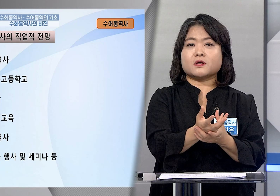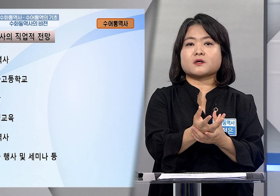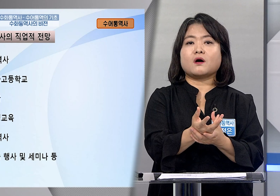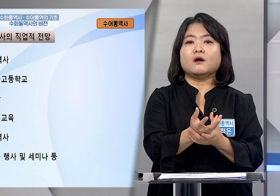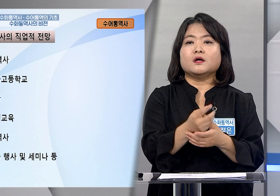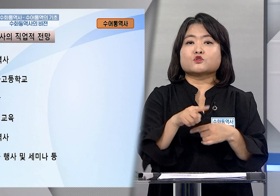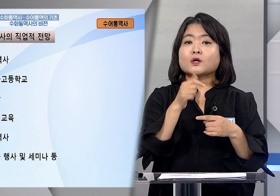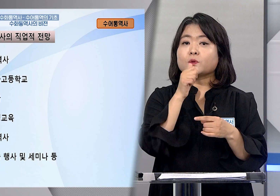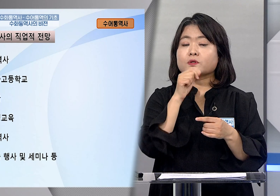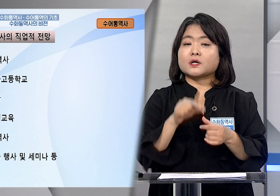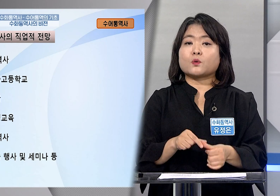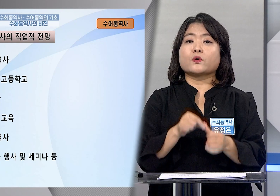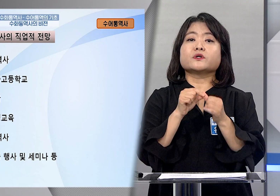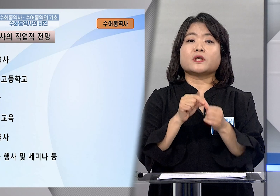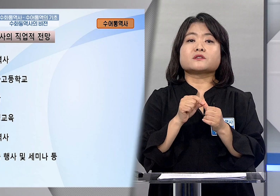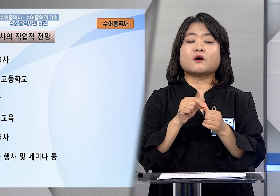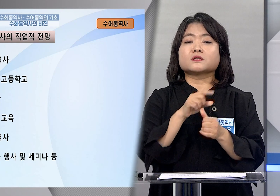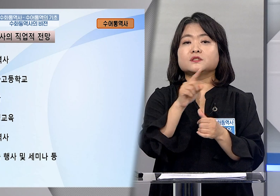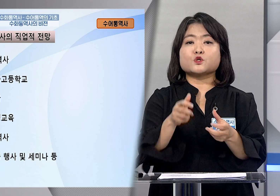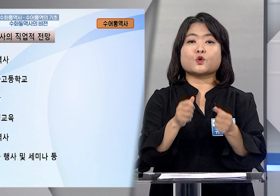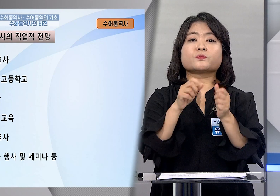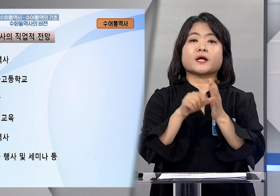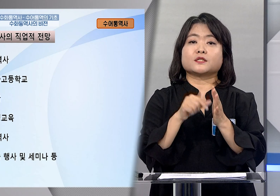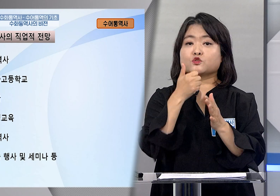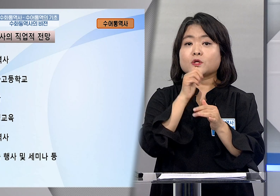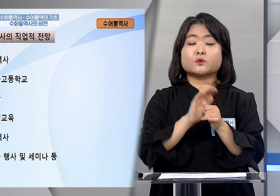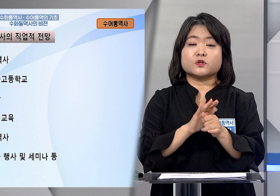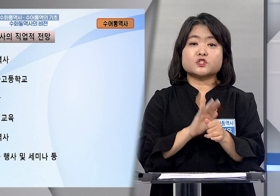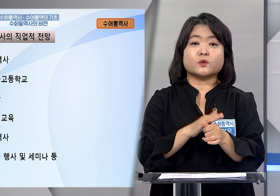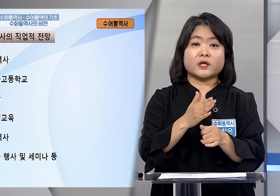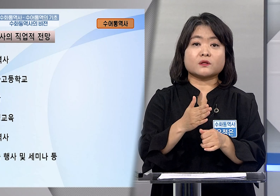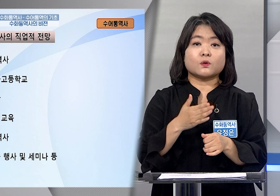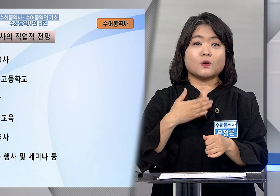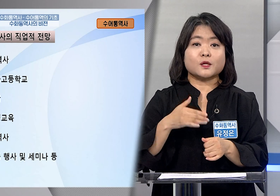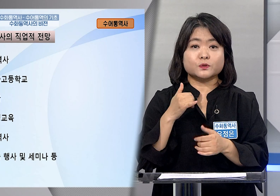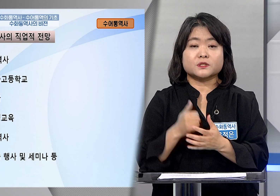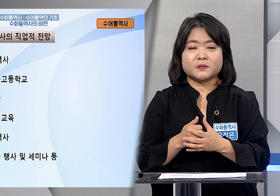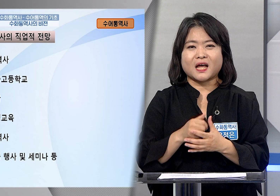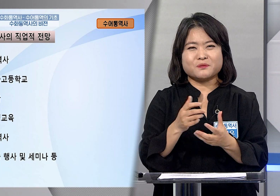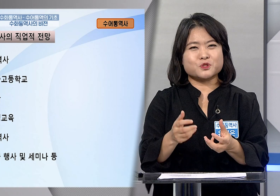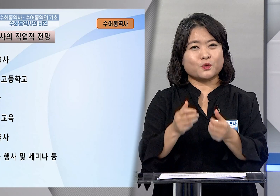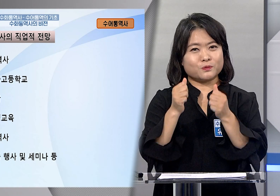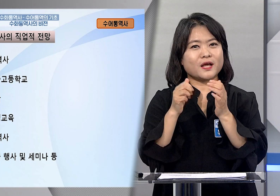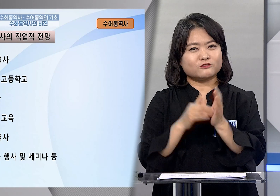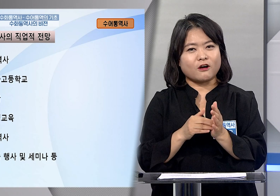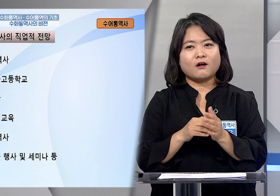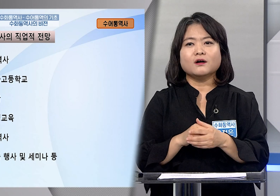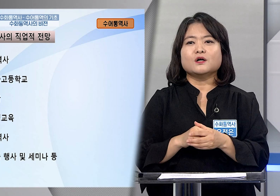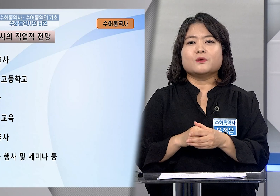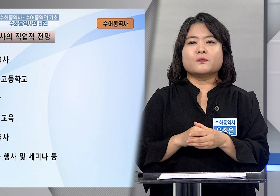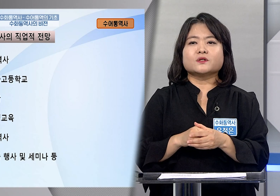편입되면서 수화통역사가 고용이 돼서 그들이 졸업 때까지 수화통역을 지원했던 걸로 알고 있습니다. 이미 졸업을 했고요. 뭐